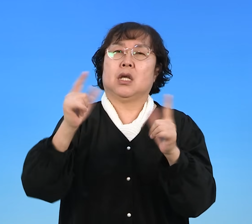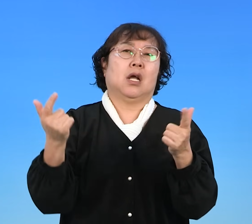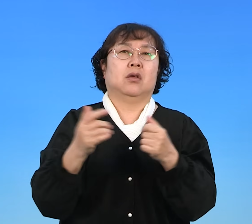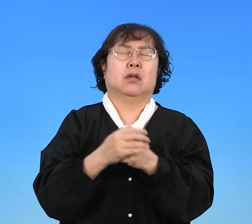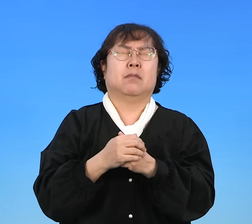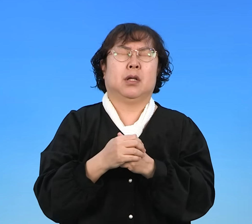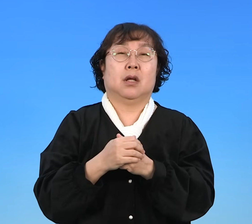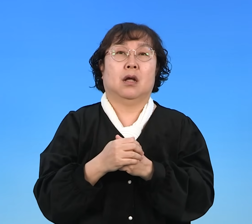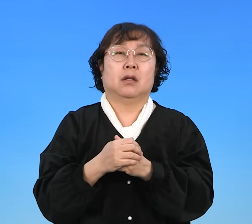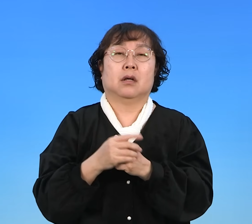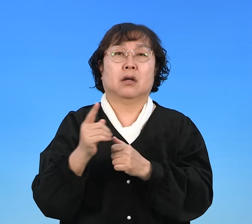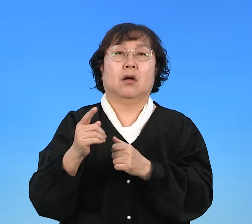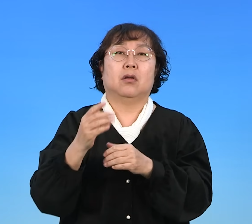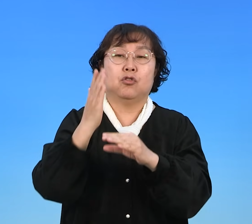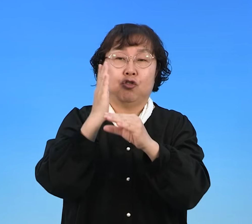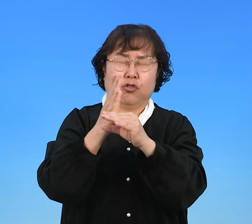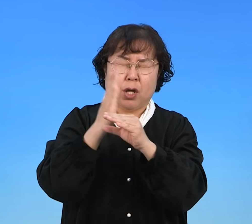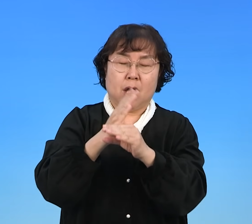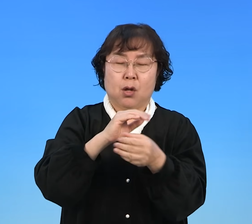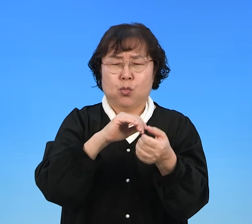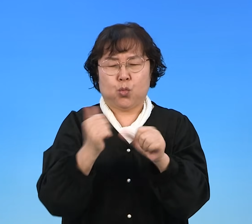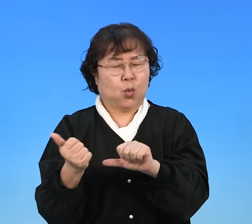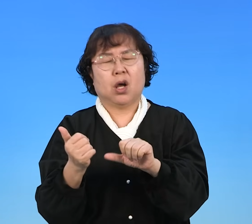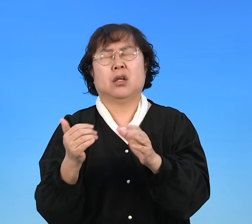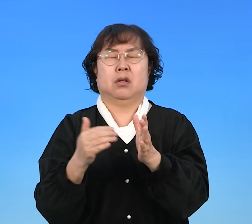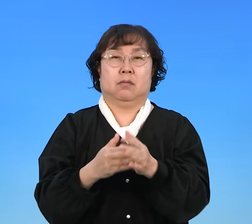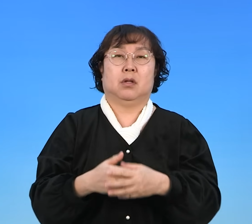그러다 돌아가셨어요.